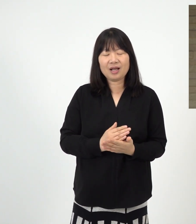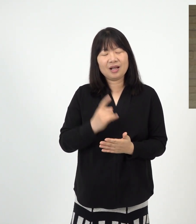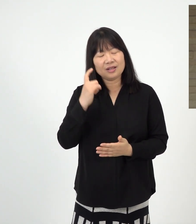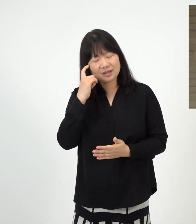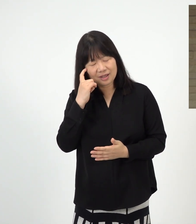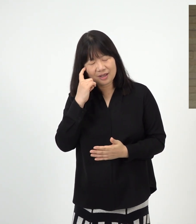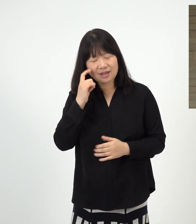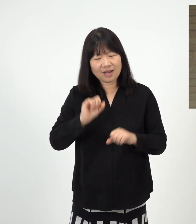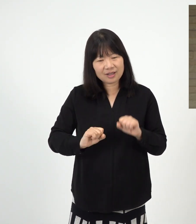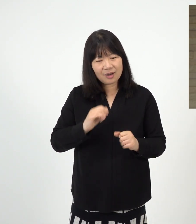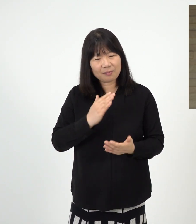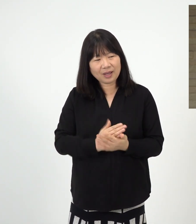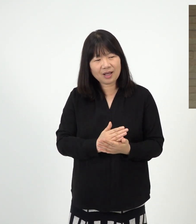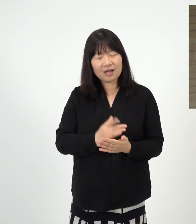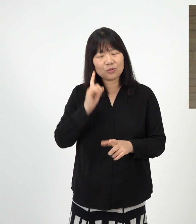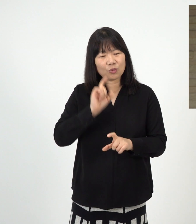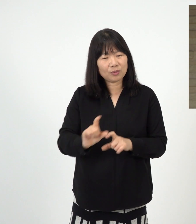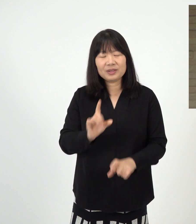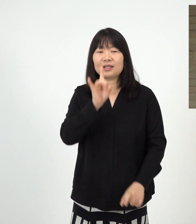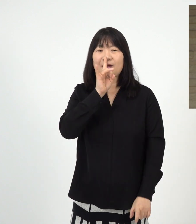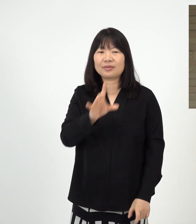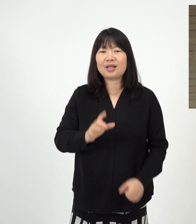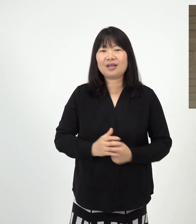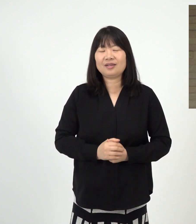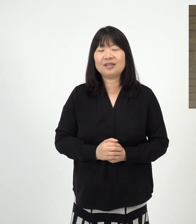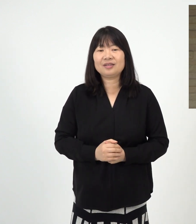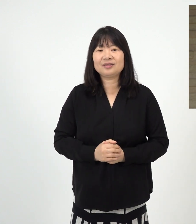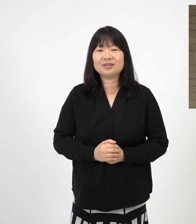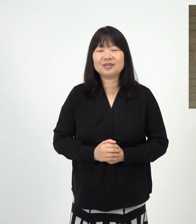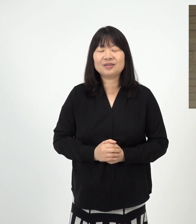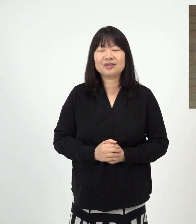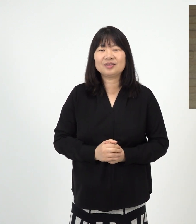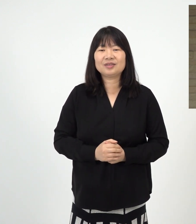자체가 안 되는 거예요. 이제는 이런 사람이 있어요.